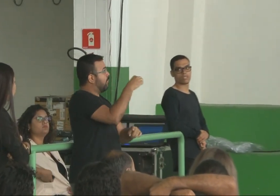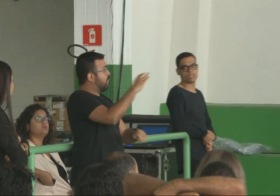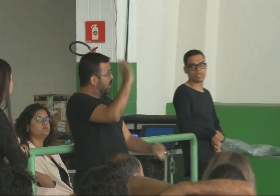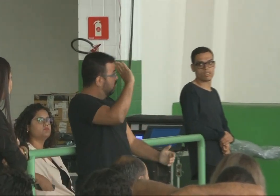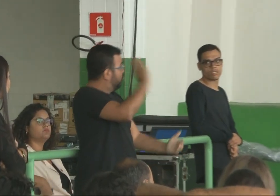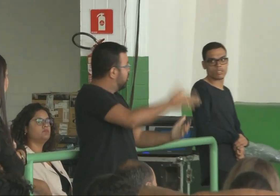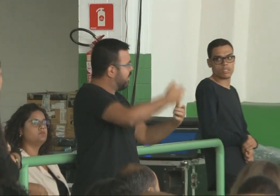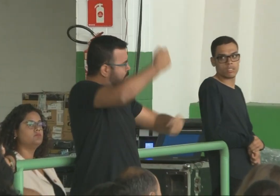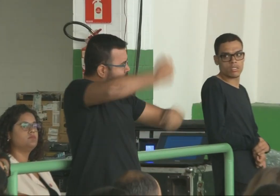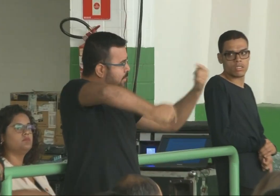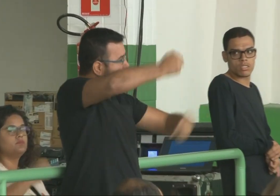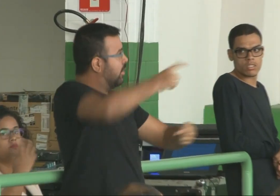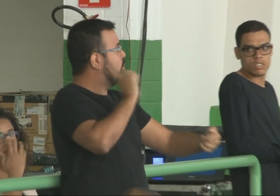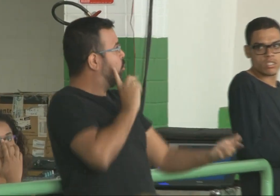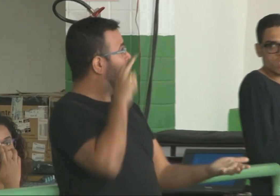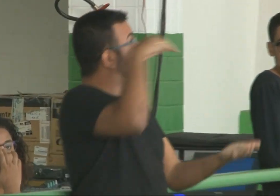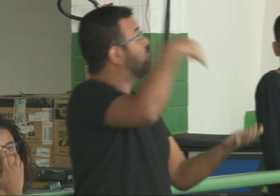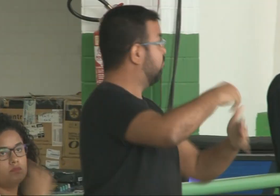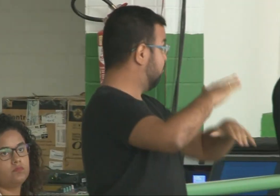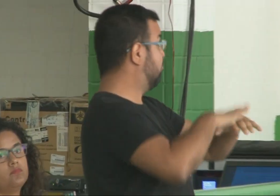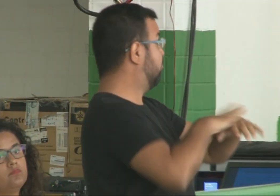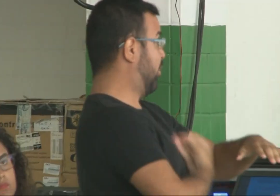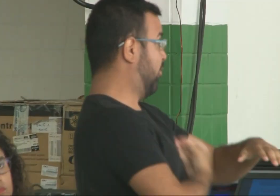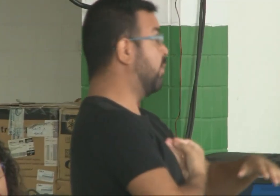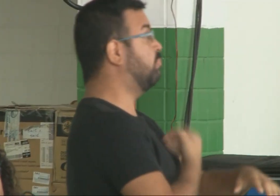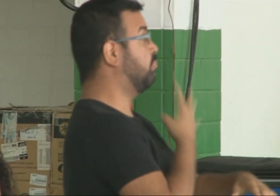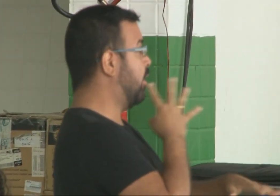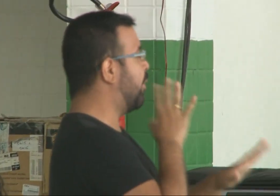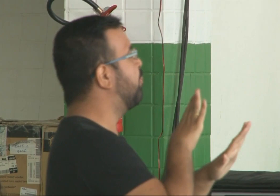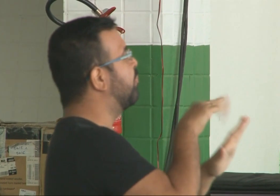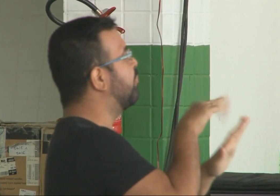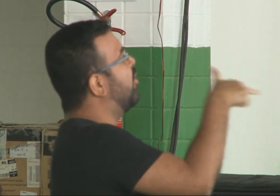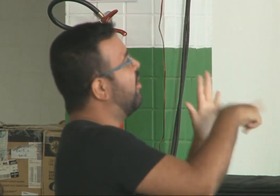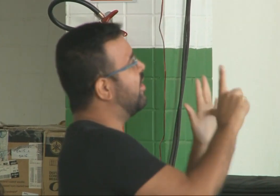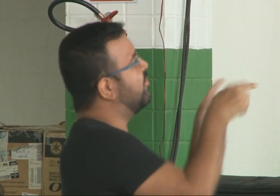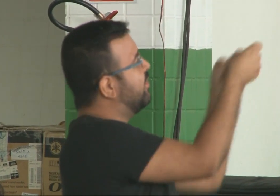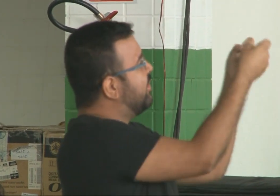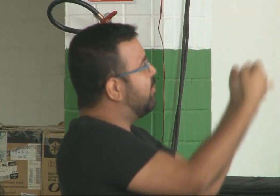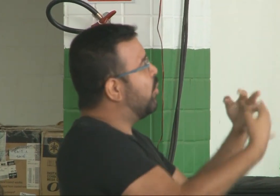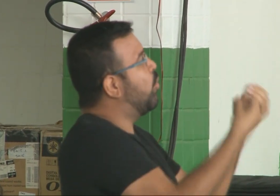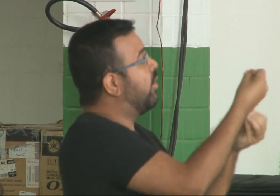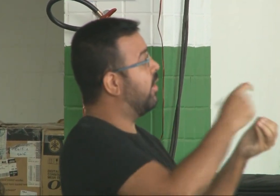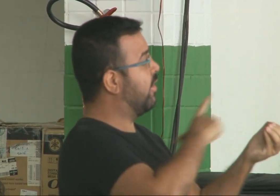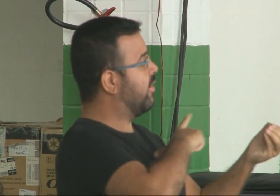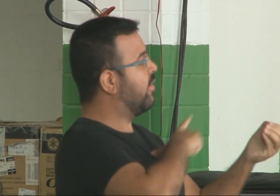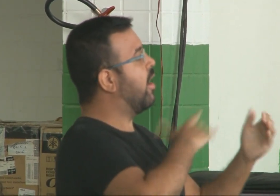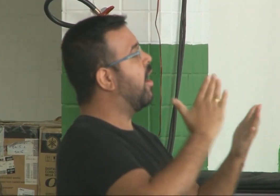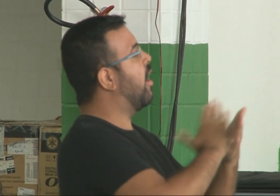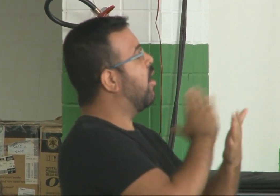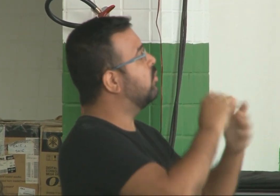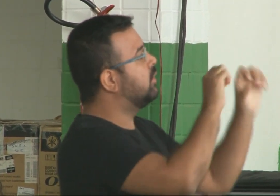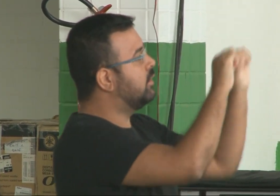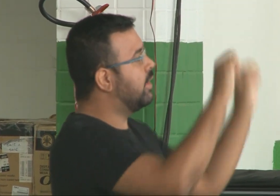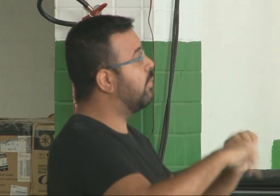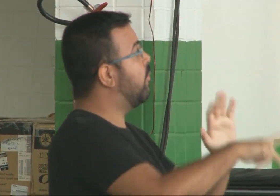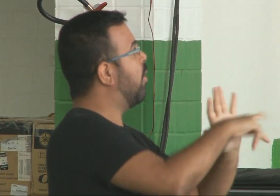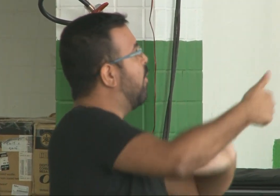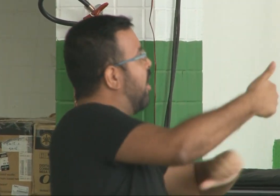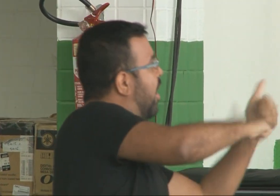você fala como é que você representa a comunidade surda, você presencia, isso é muito importante. E você falou até novamente sobre a questão